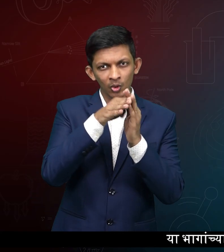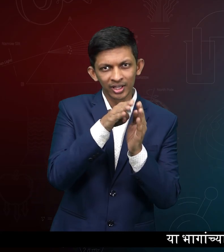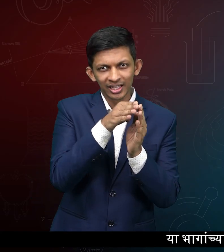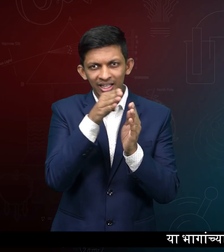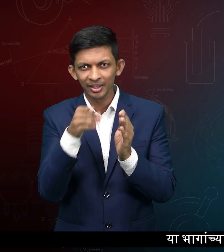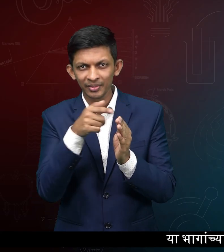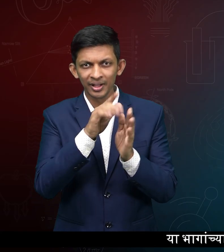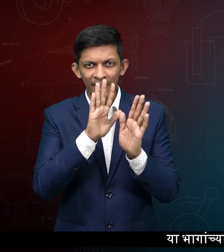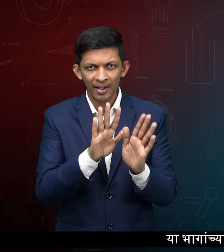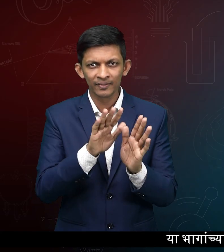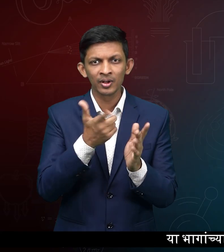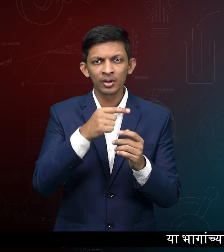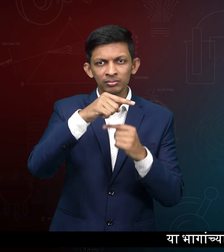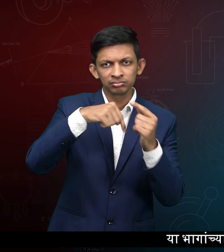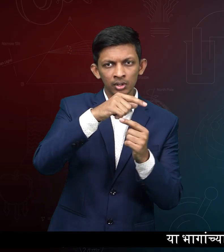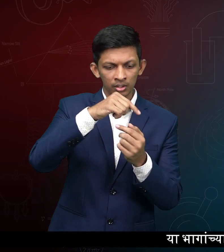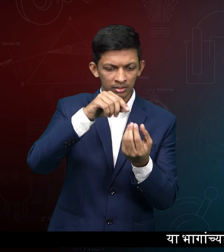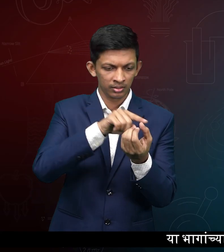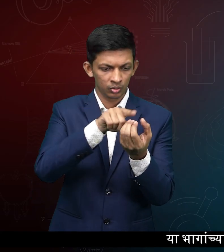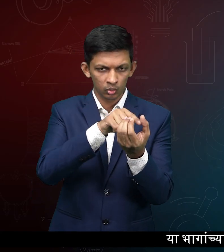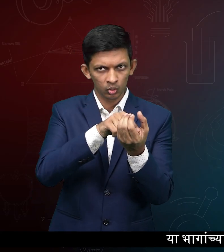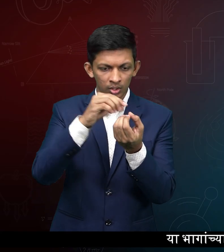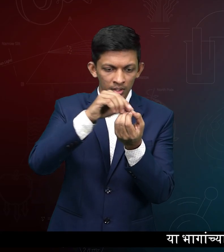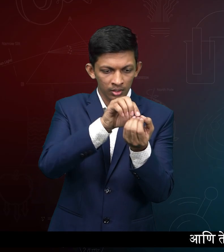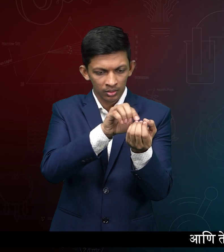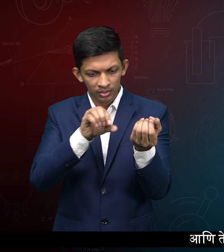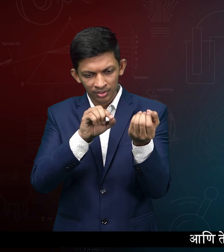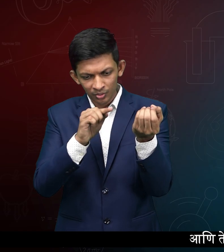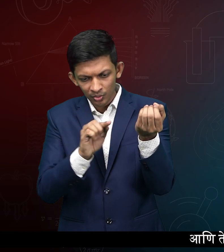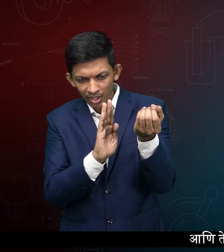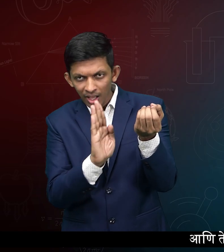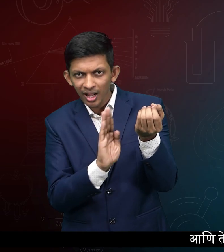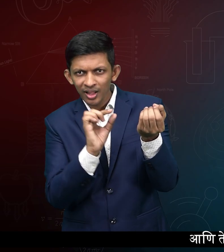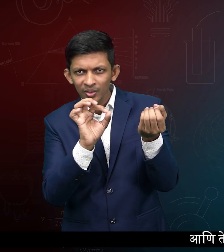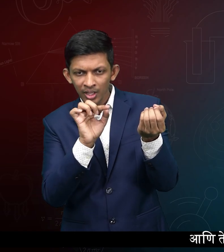या भागांच्या आतील बाजू इन्सुलेटेड असतात आणि ते अक्षावर जोडलेले असतात.